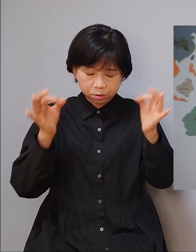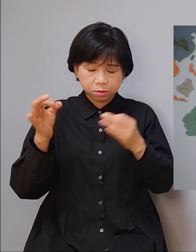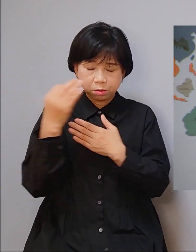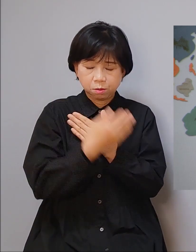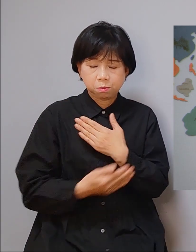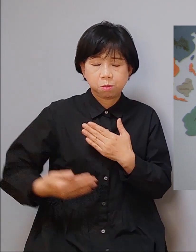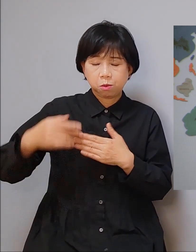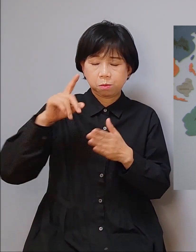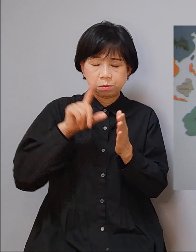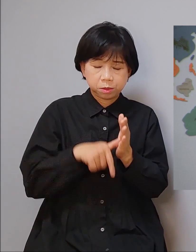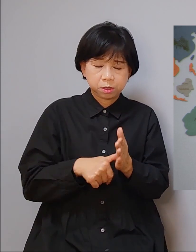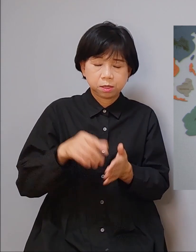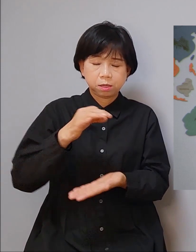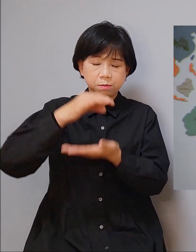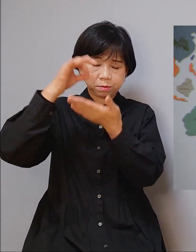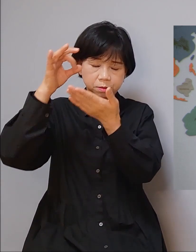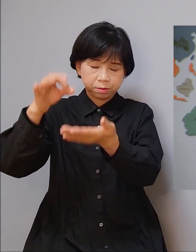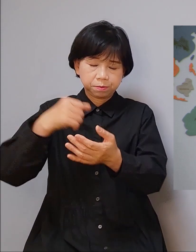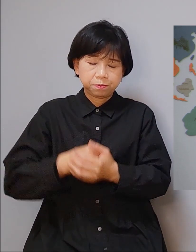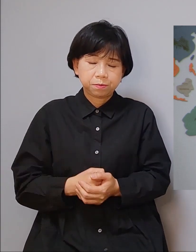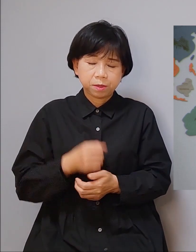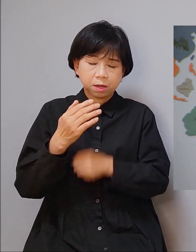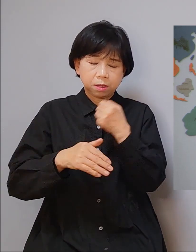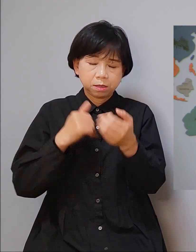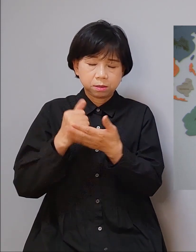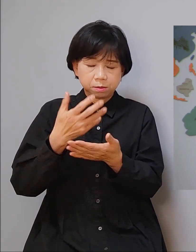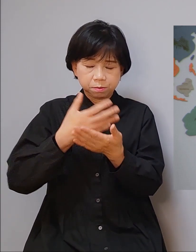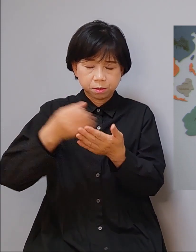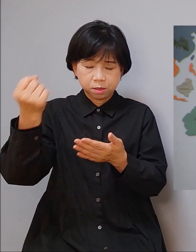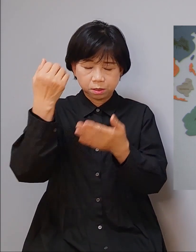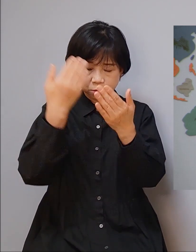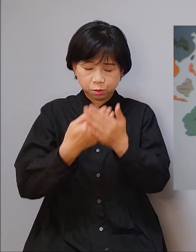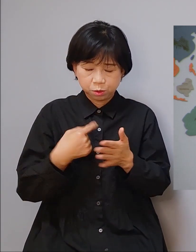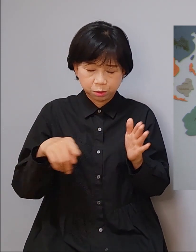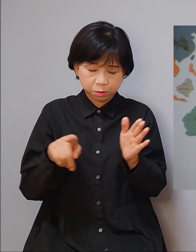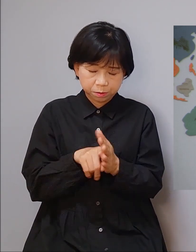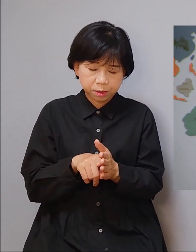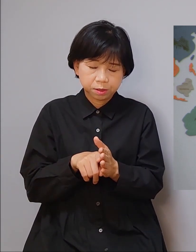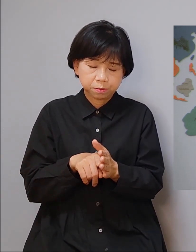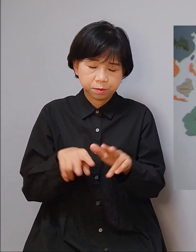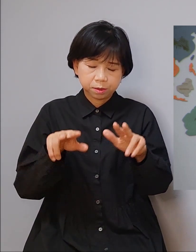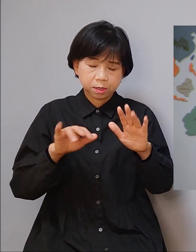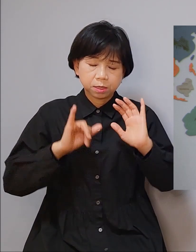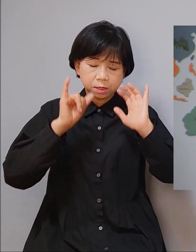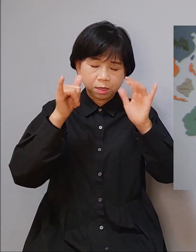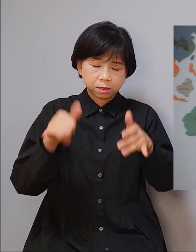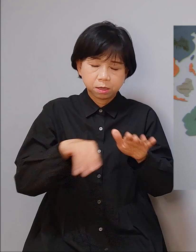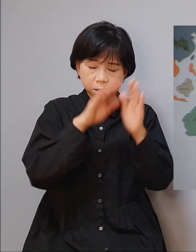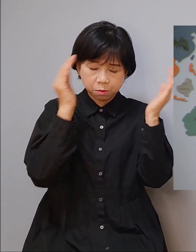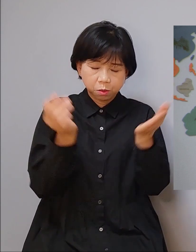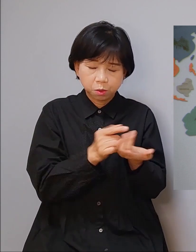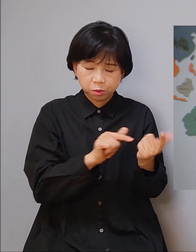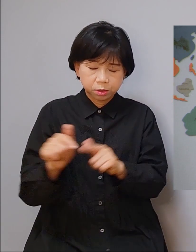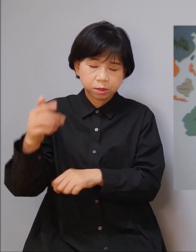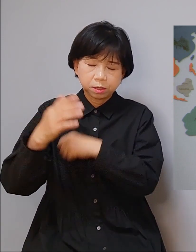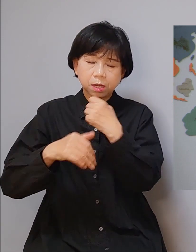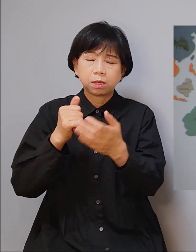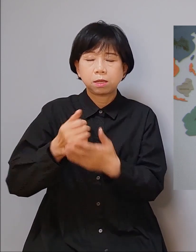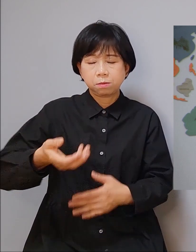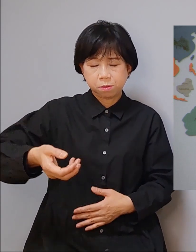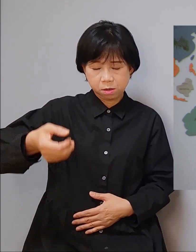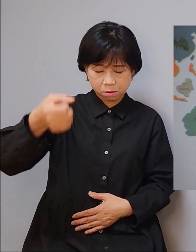몸과 시간과 예물을 올려드립니다. 하나님 받아주실 줄 믿습니다. 이 세상의 모든 것들이 다 하나님의